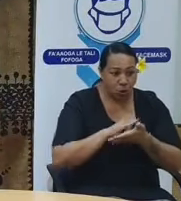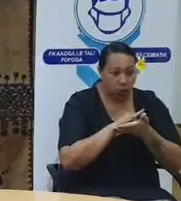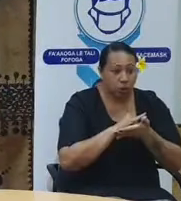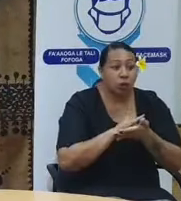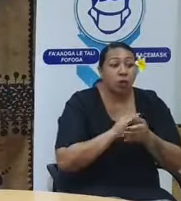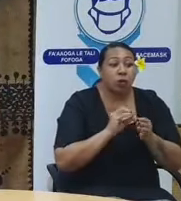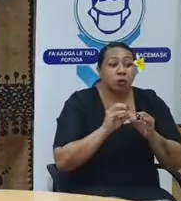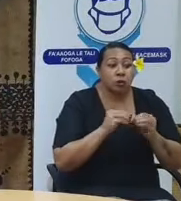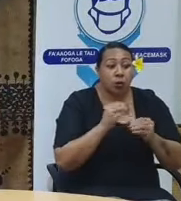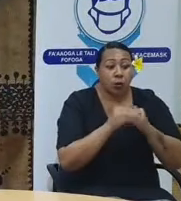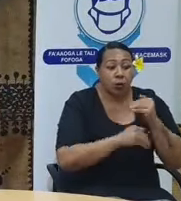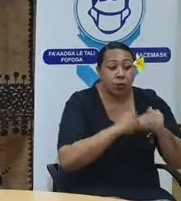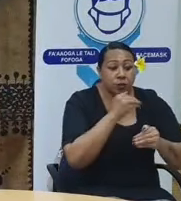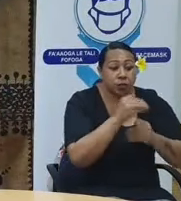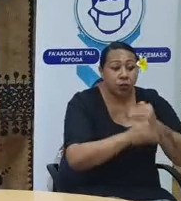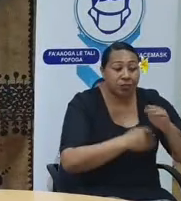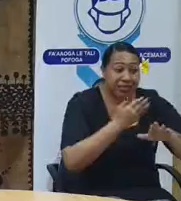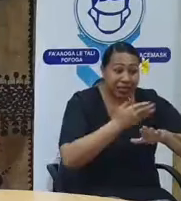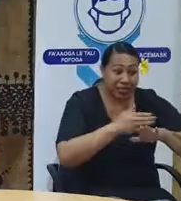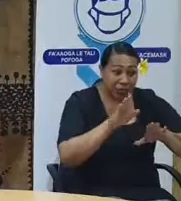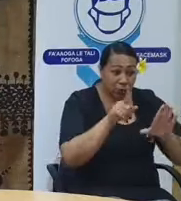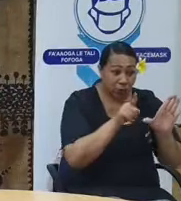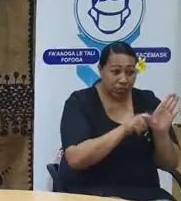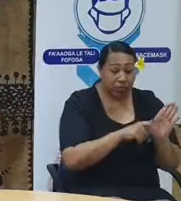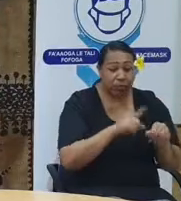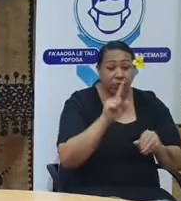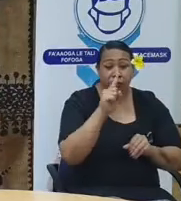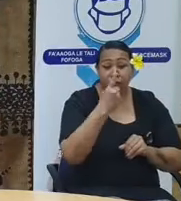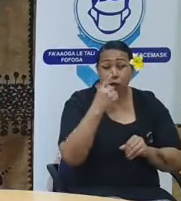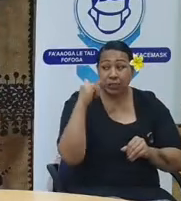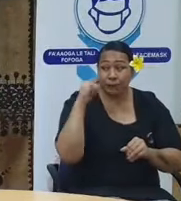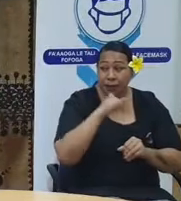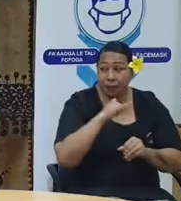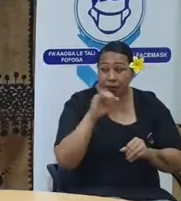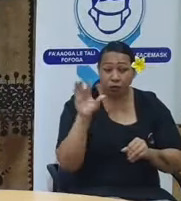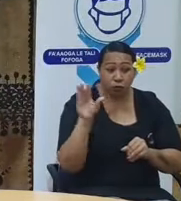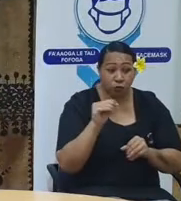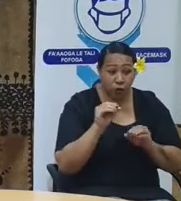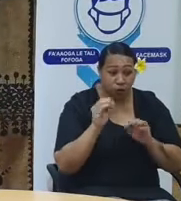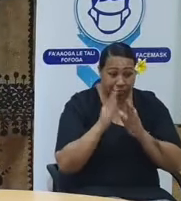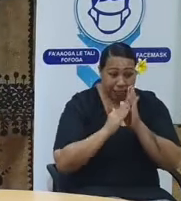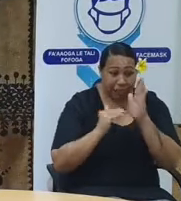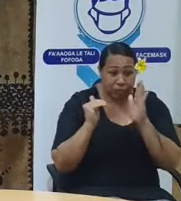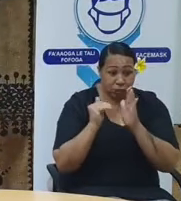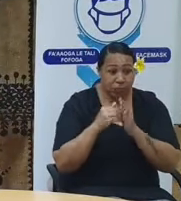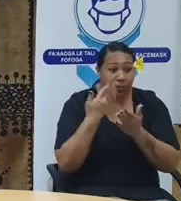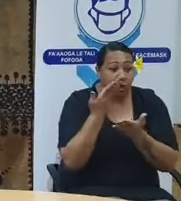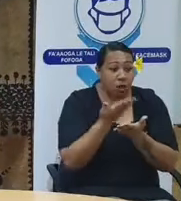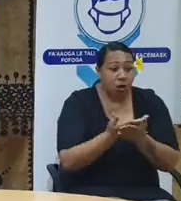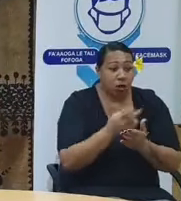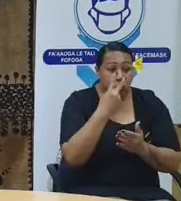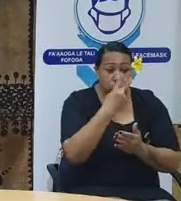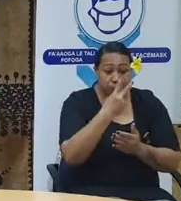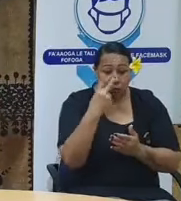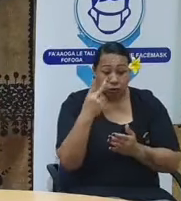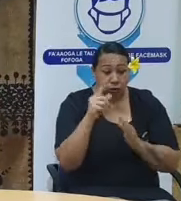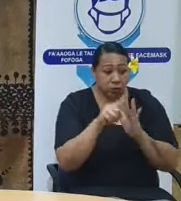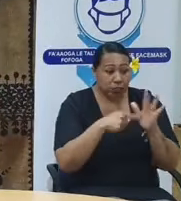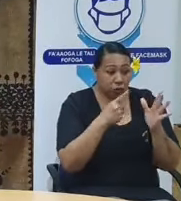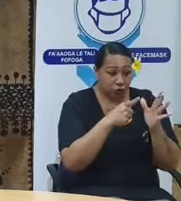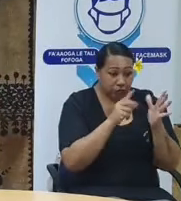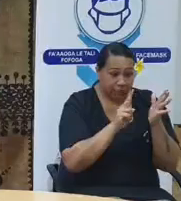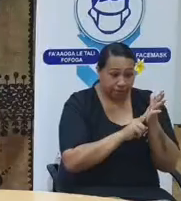fo mo ile to know ole ole tanto malanga bo mu mai e au kilani ole aso los fu lo ia wal